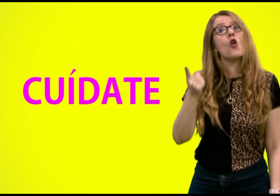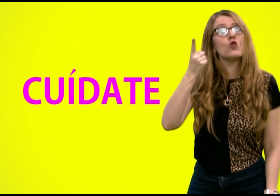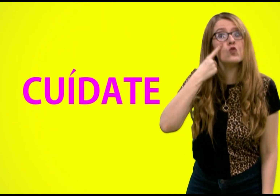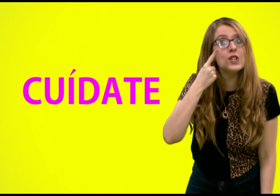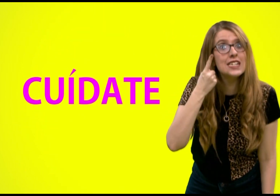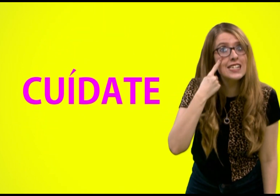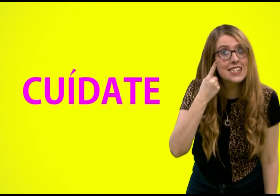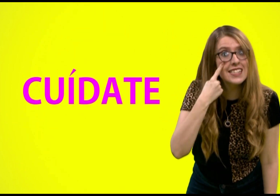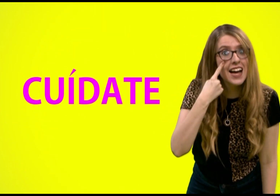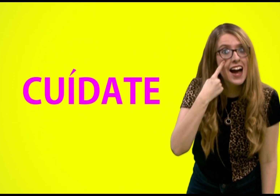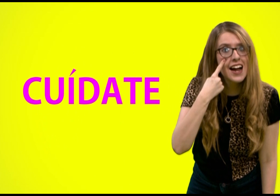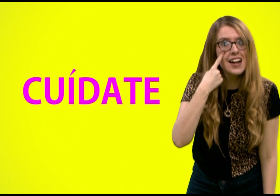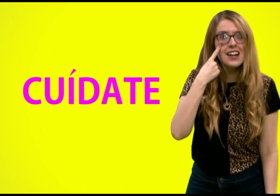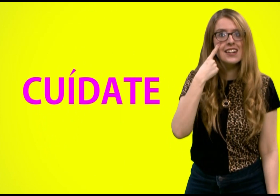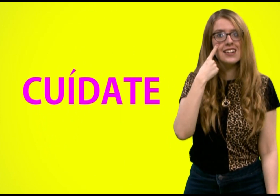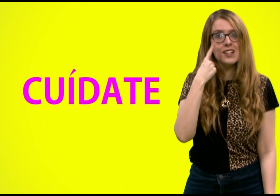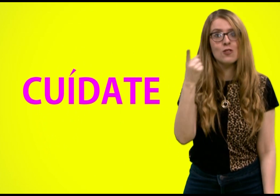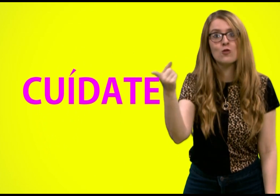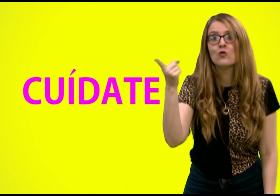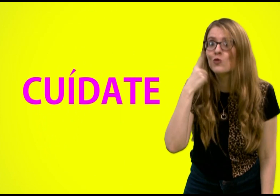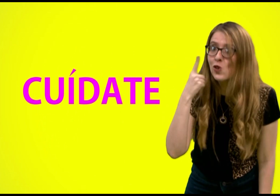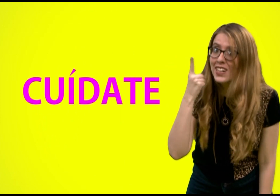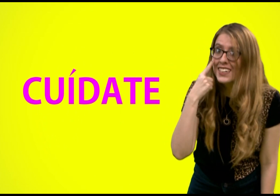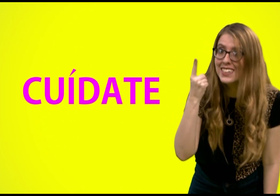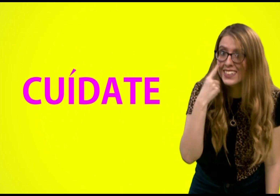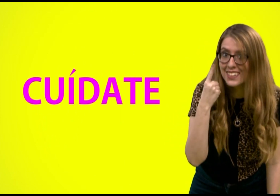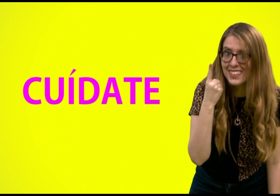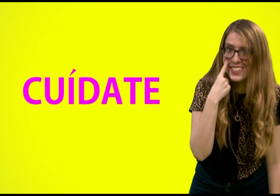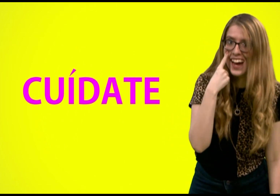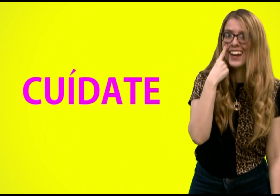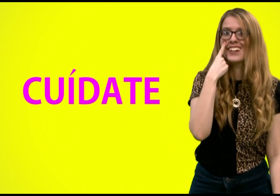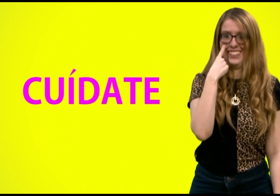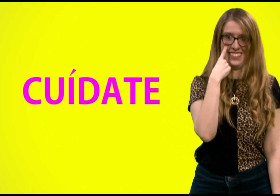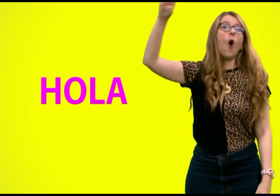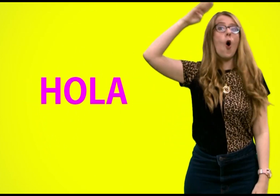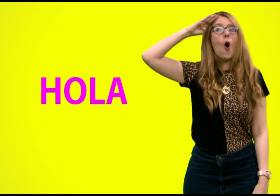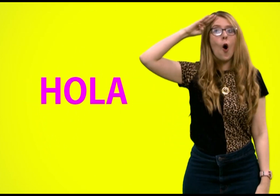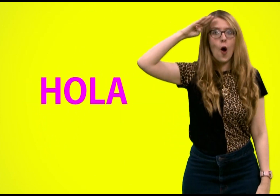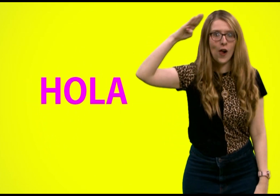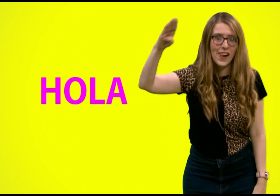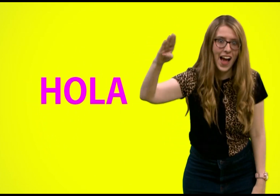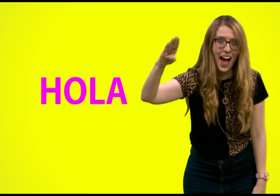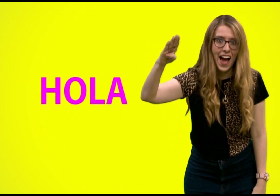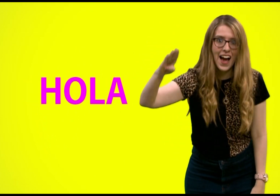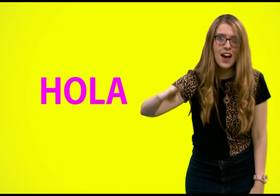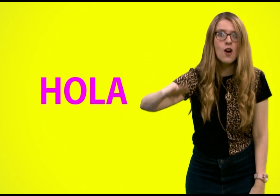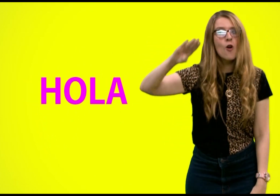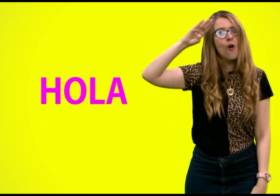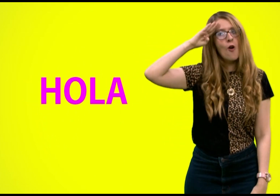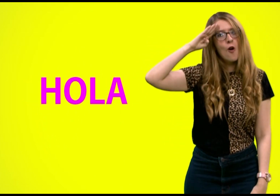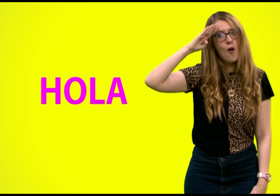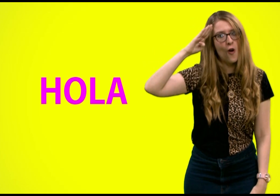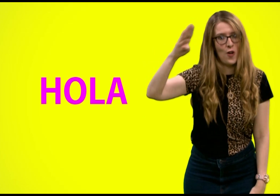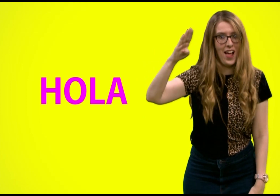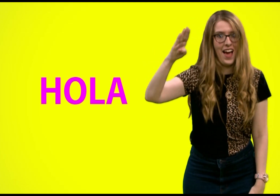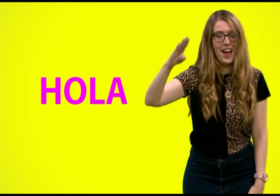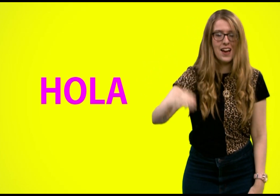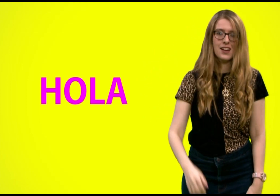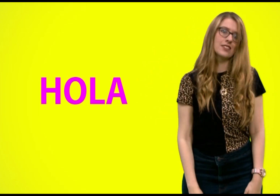cuídate cuídate cuídate hola hola